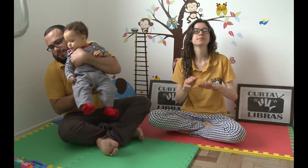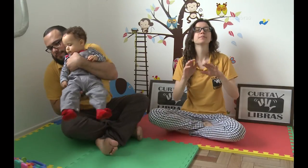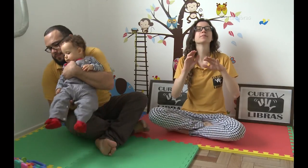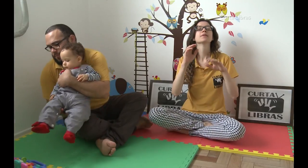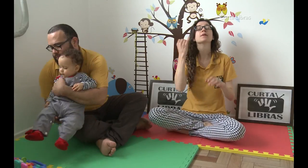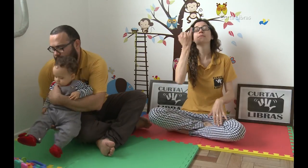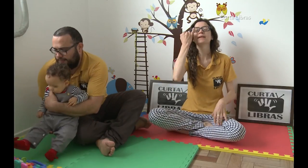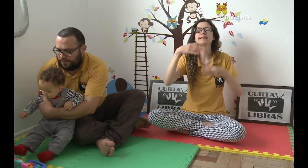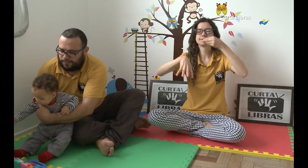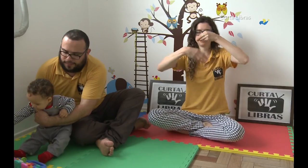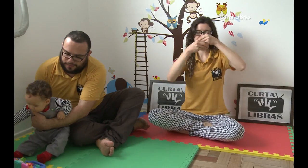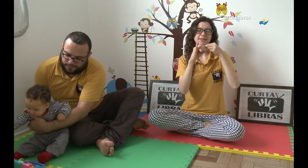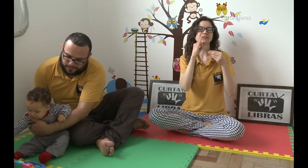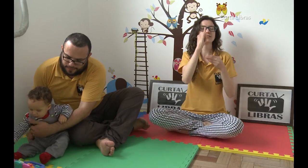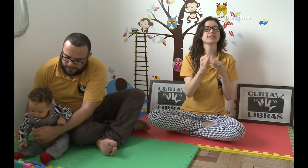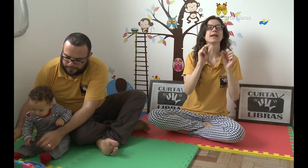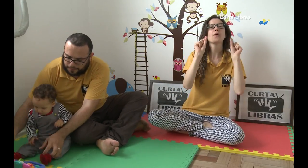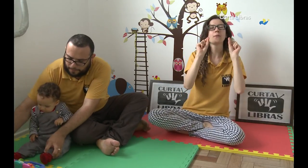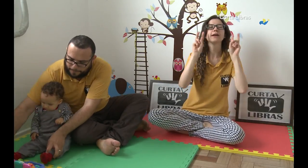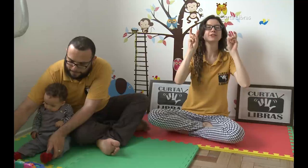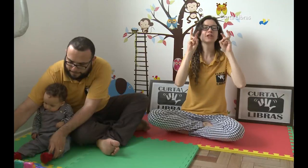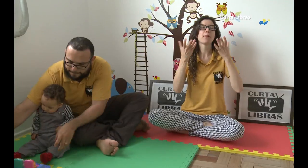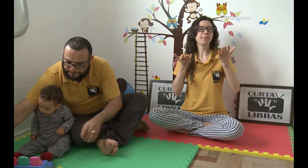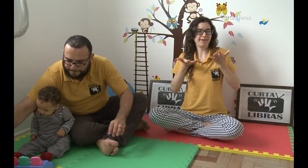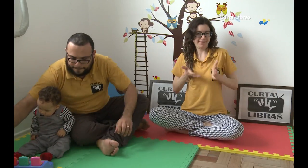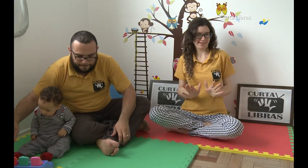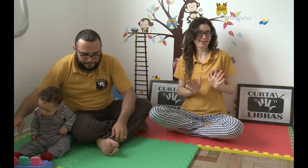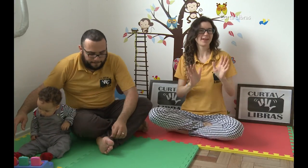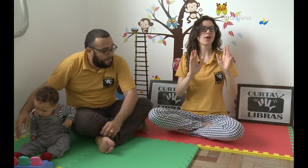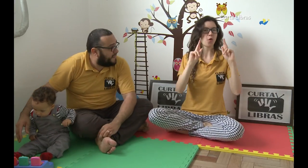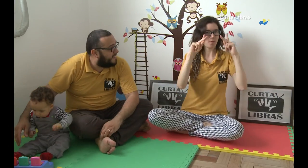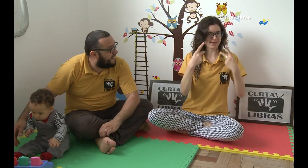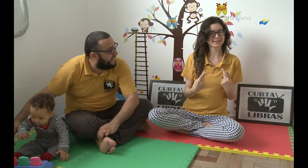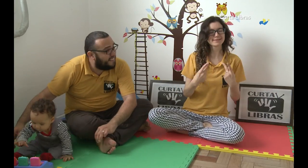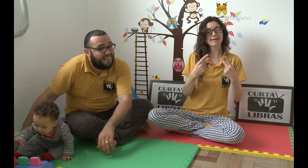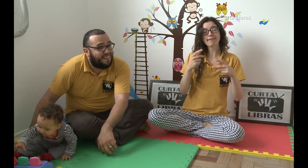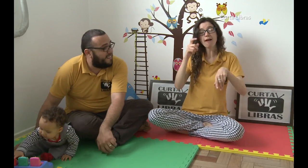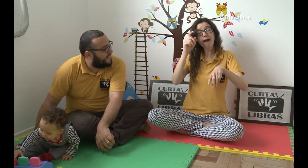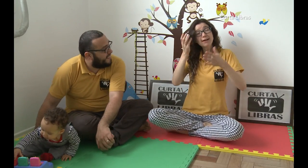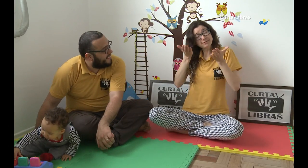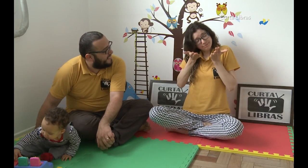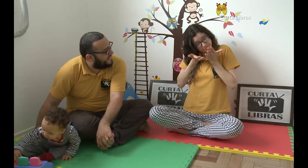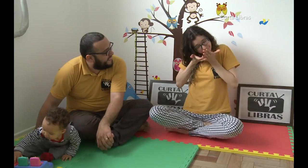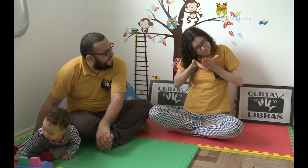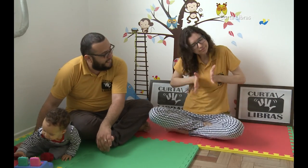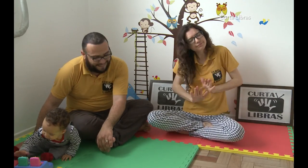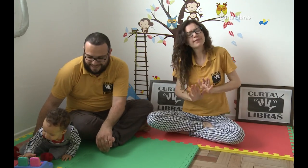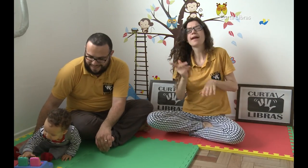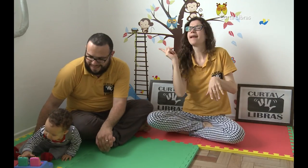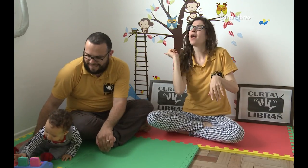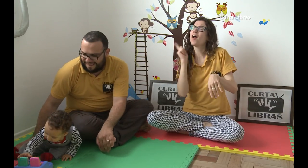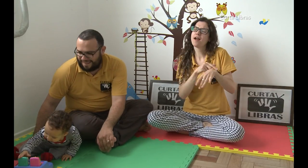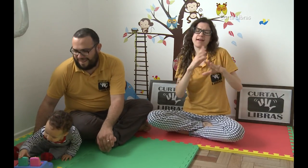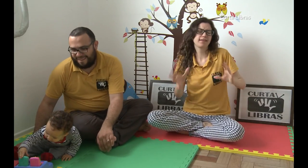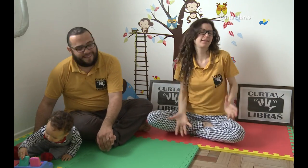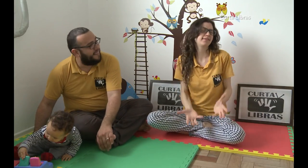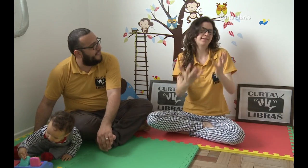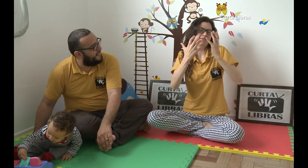Complementando a fala do Fabiano Outra questão importante Sobre o parto humanizado É que na hora que o bebê nasce Ele já vai para o colo da